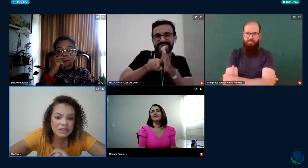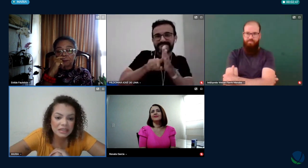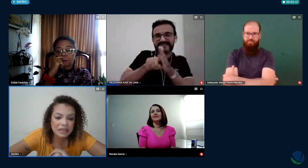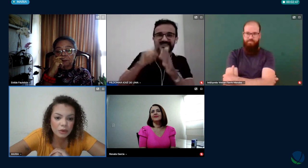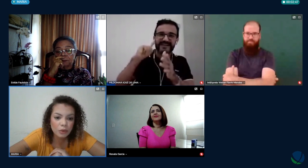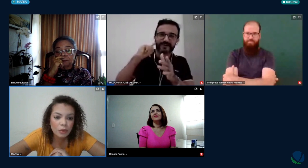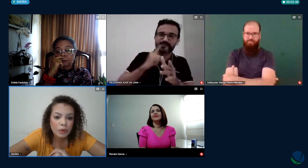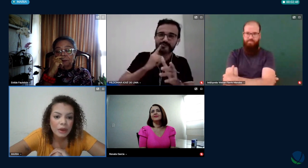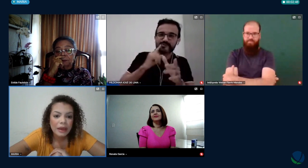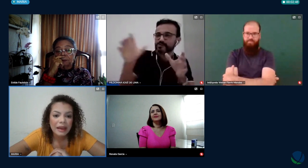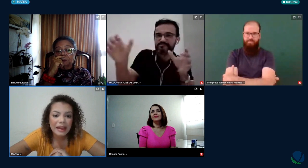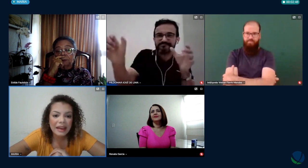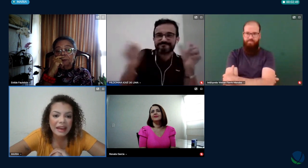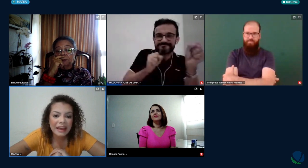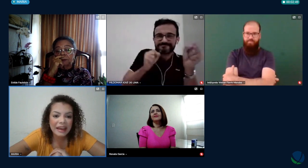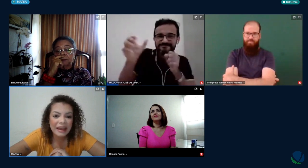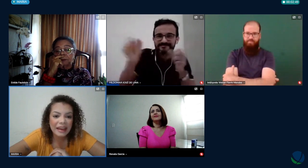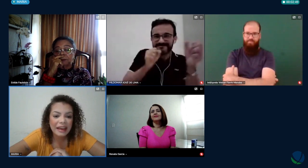Renata conseguiu